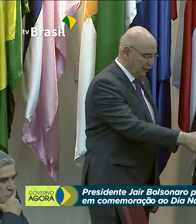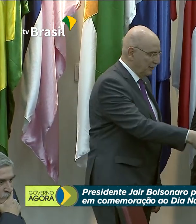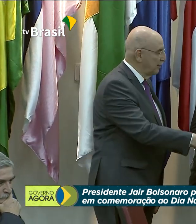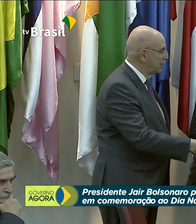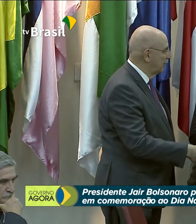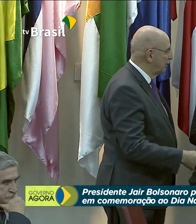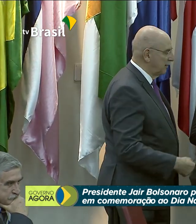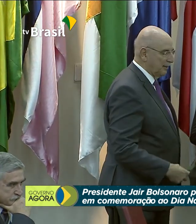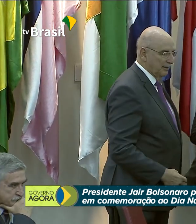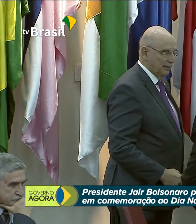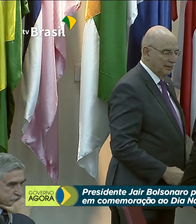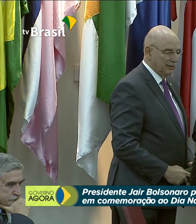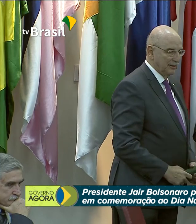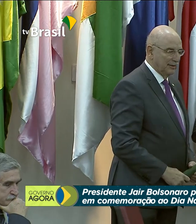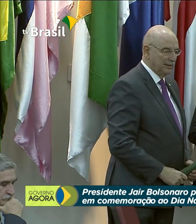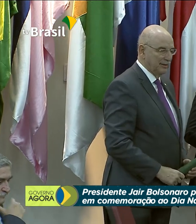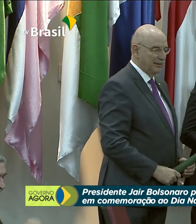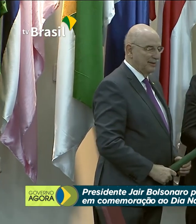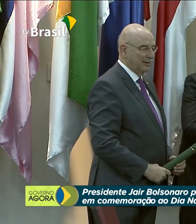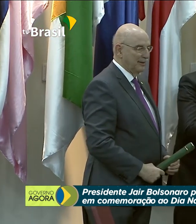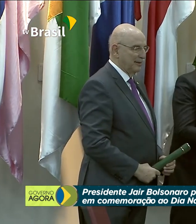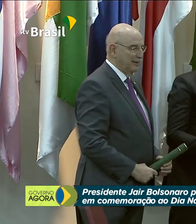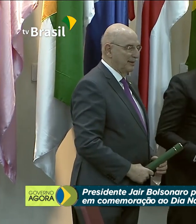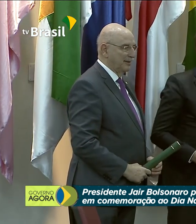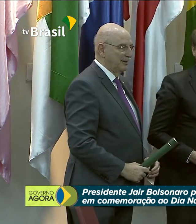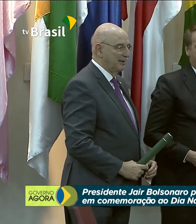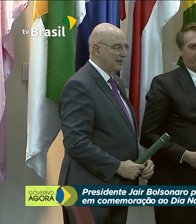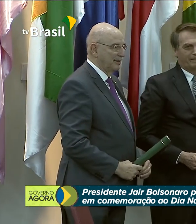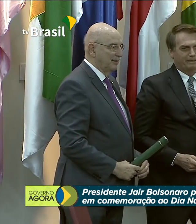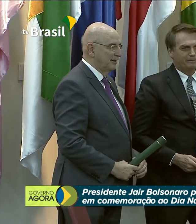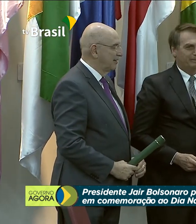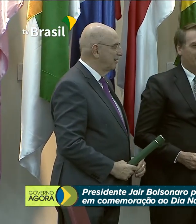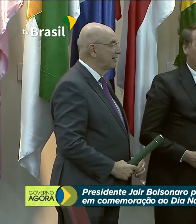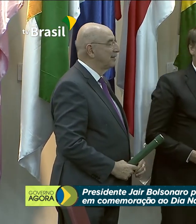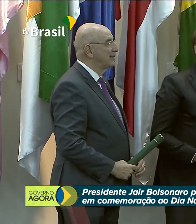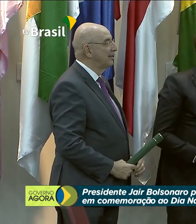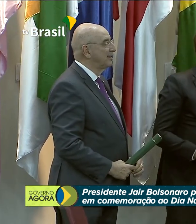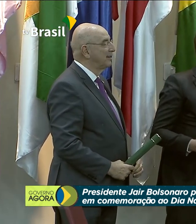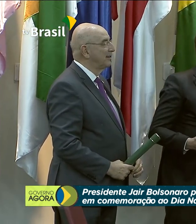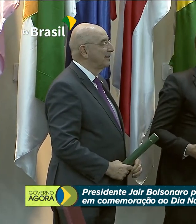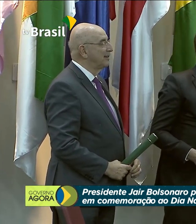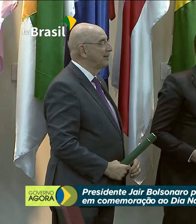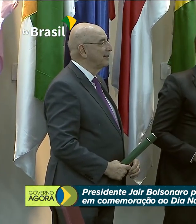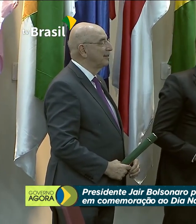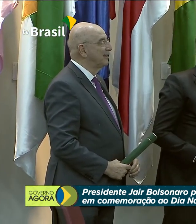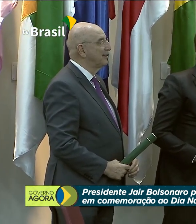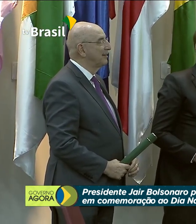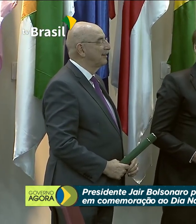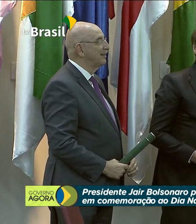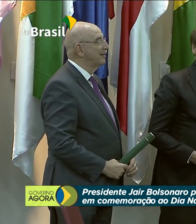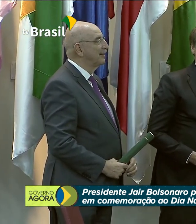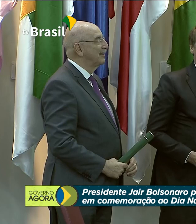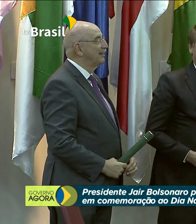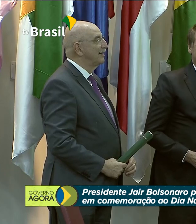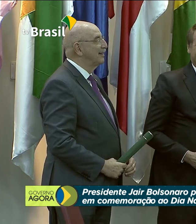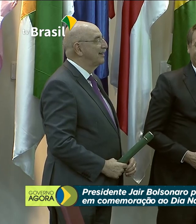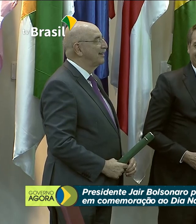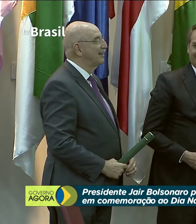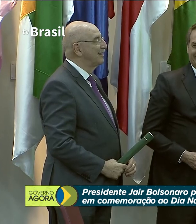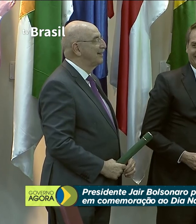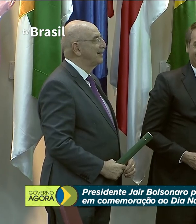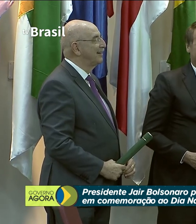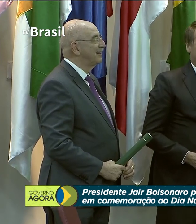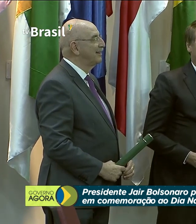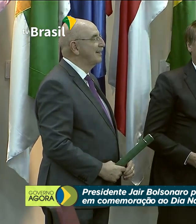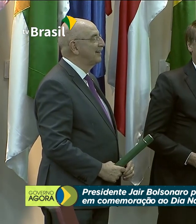de Futebol, o senhor Walter Feldman. Jair Ventura Filho nasceu no Rio de Janeiro no dia 25 de